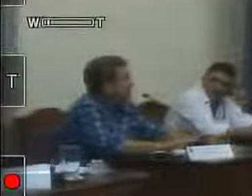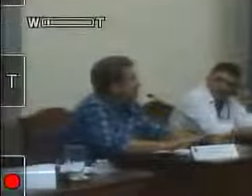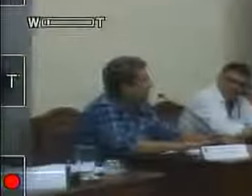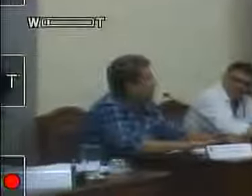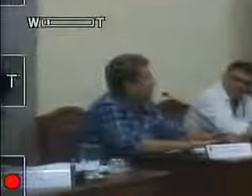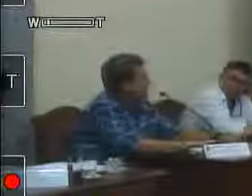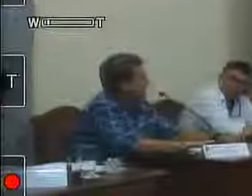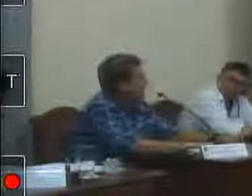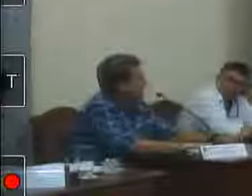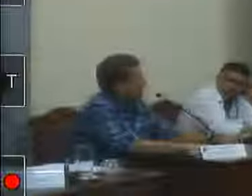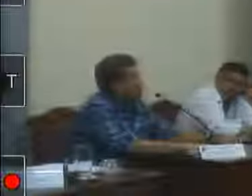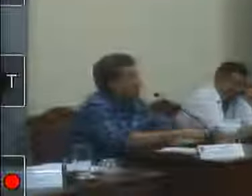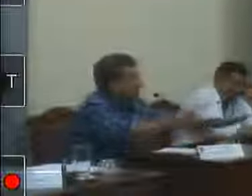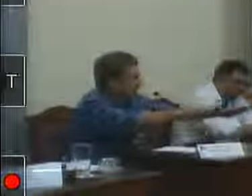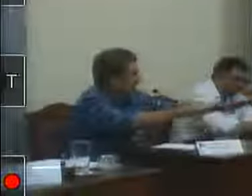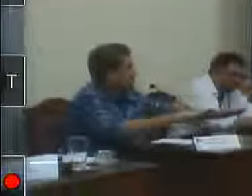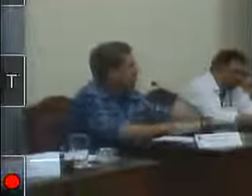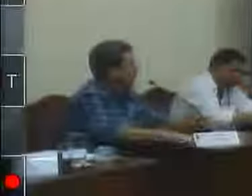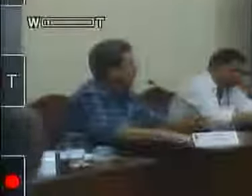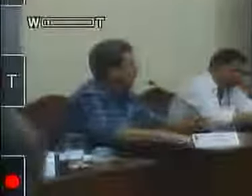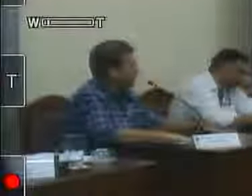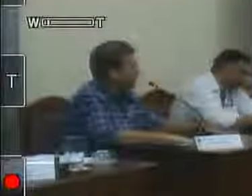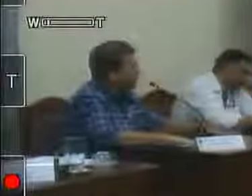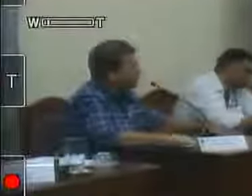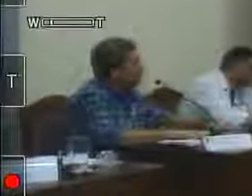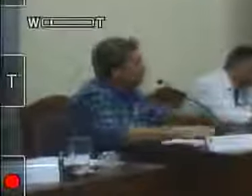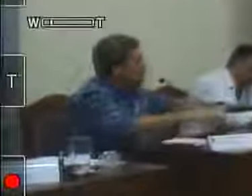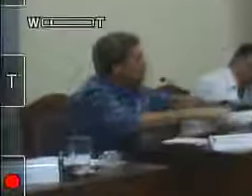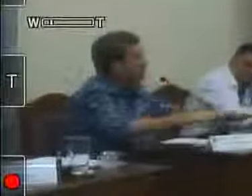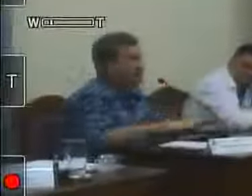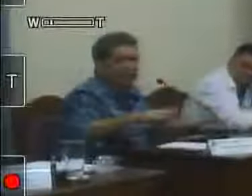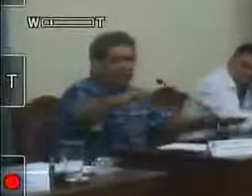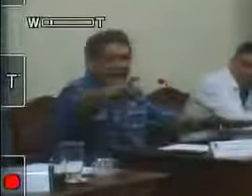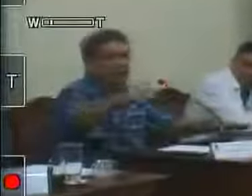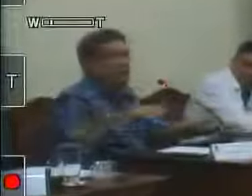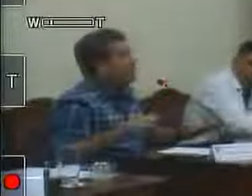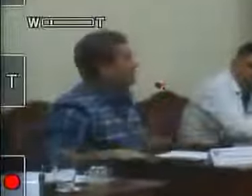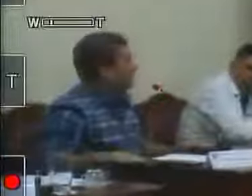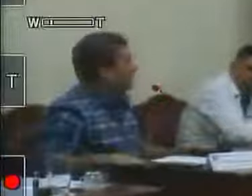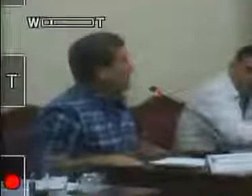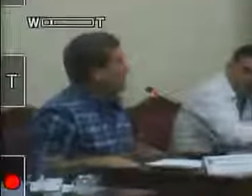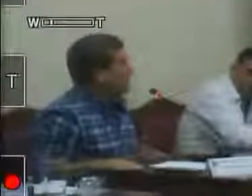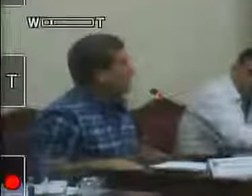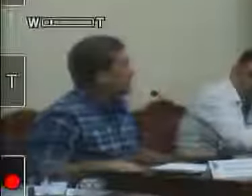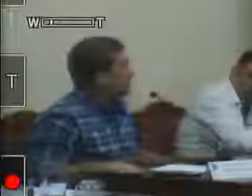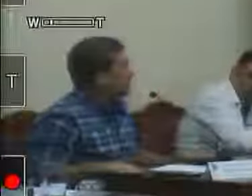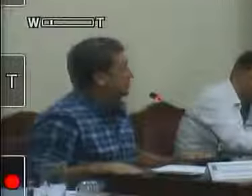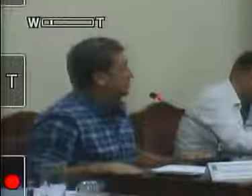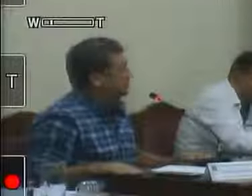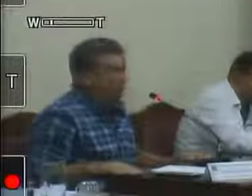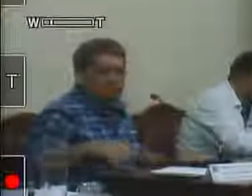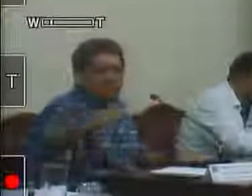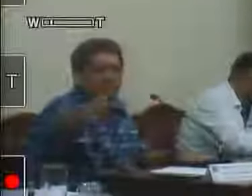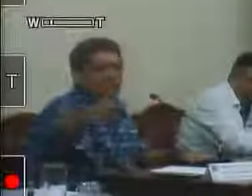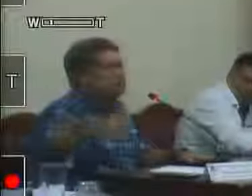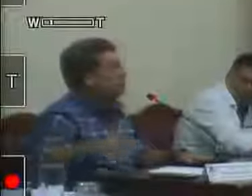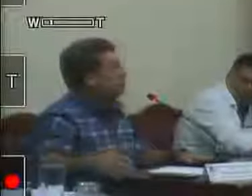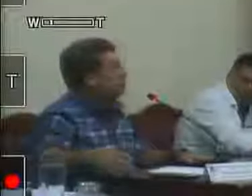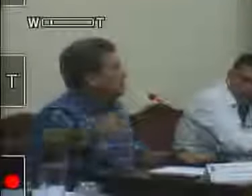entendeu? Acabar com essa palhaçada aqui, botar esse pessoal para falar aqui, de uma coisa que já foi, a secretária já resolveu. Vamos